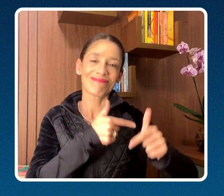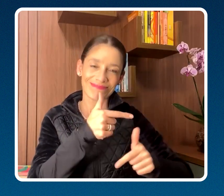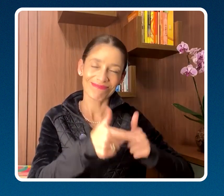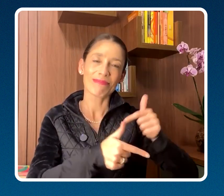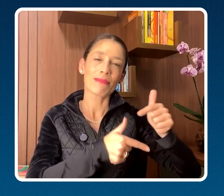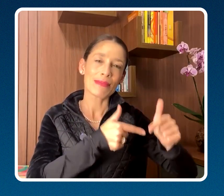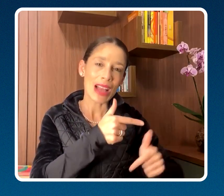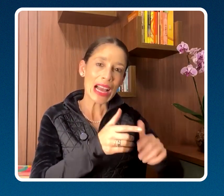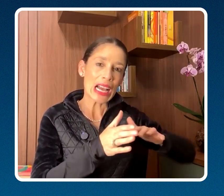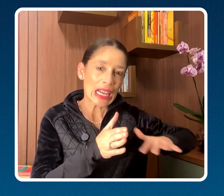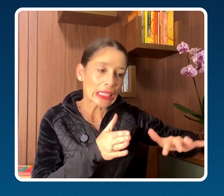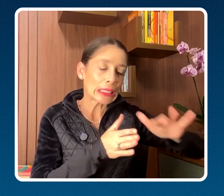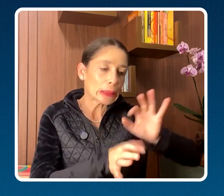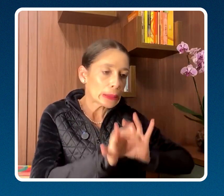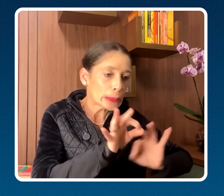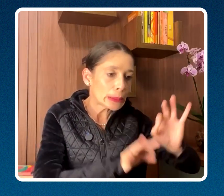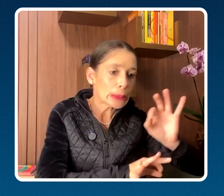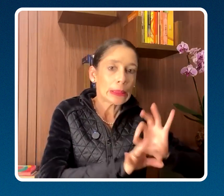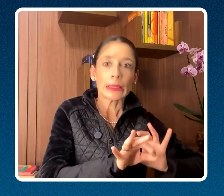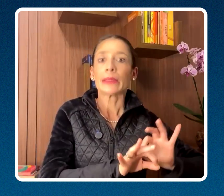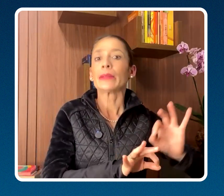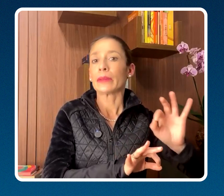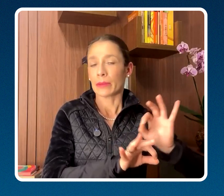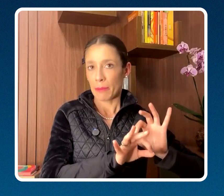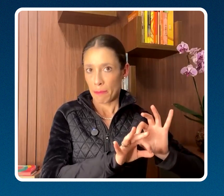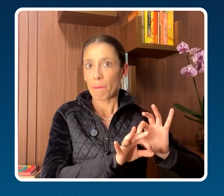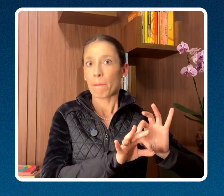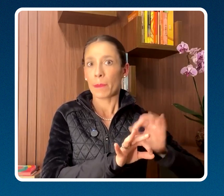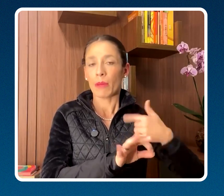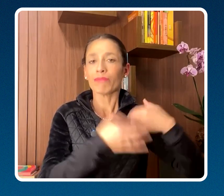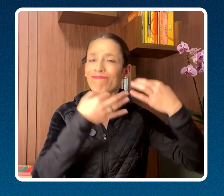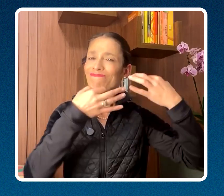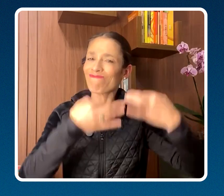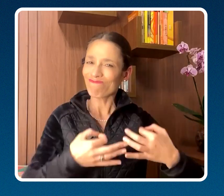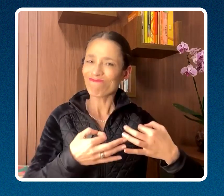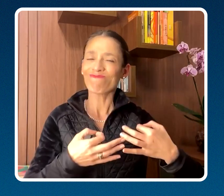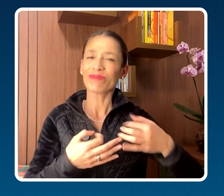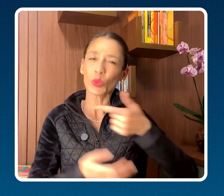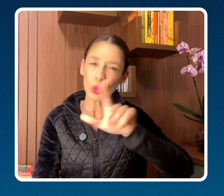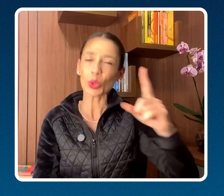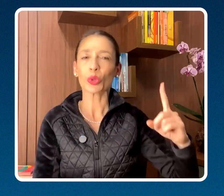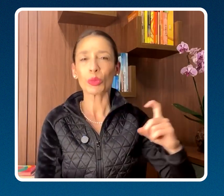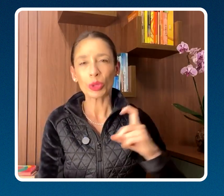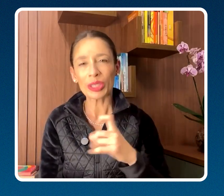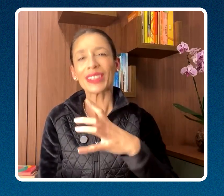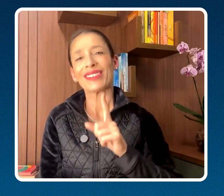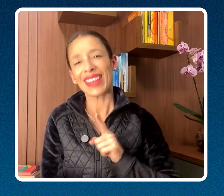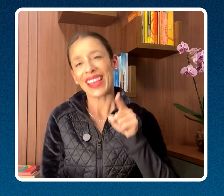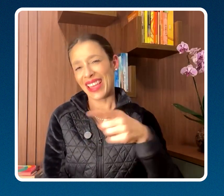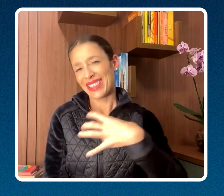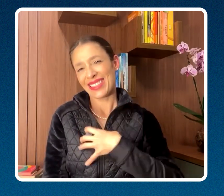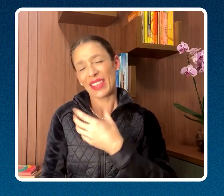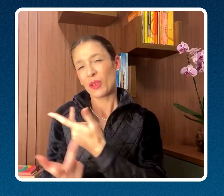são muito... se entrega demais, assim, e eu tenho certeza que os outros poti têm essa mesma